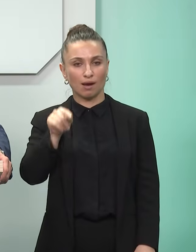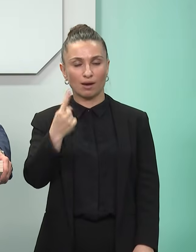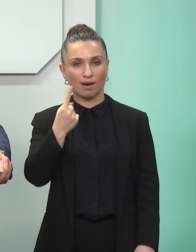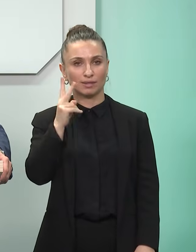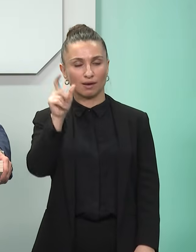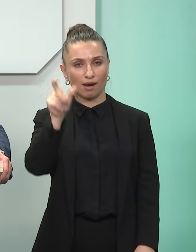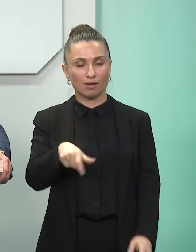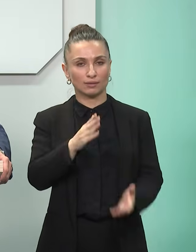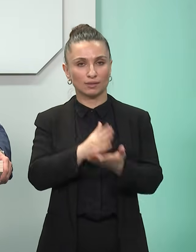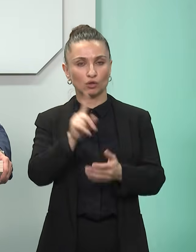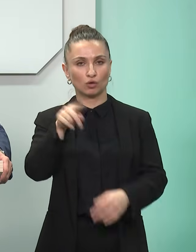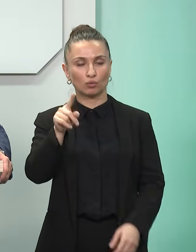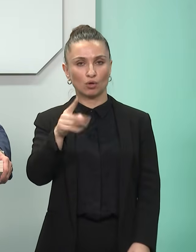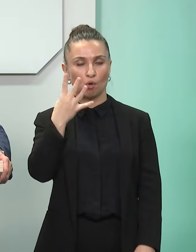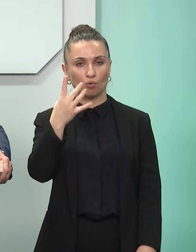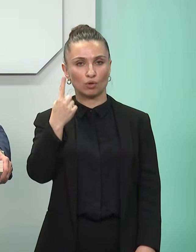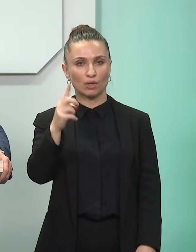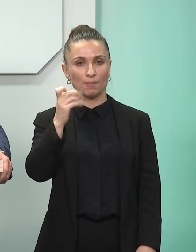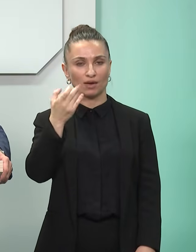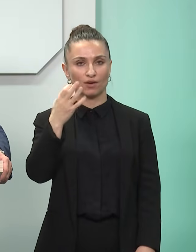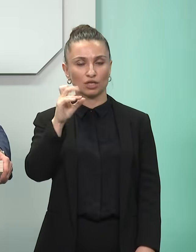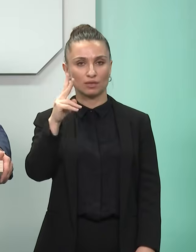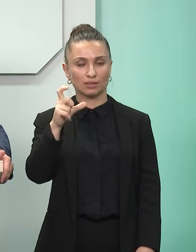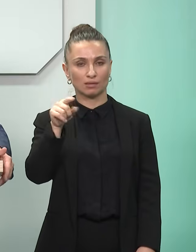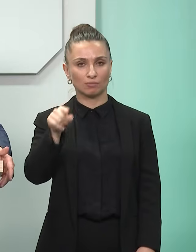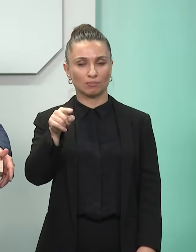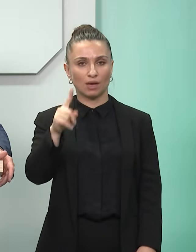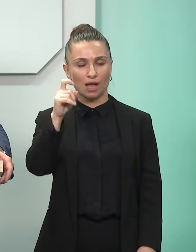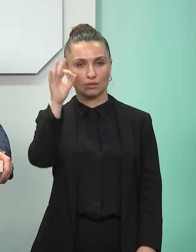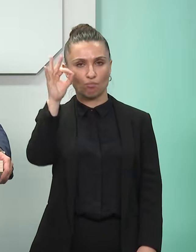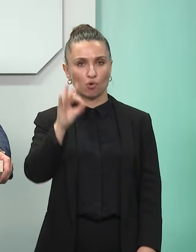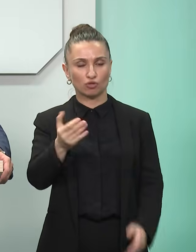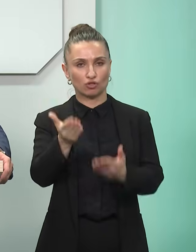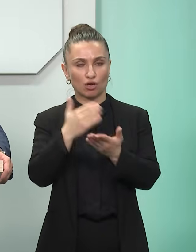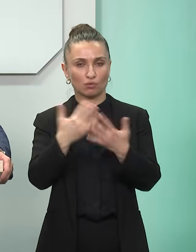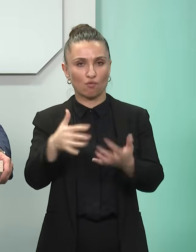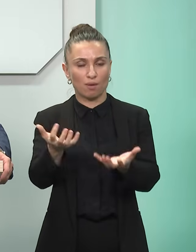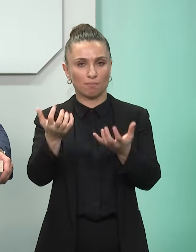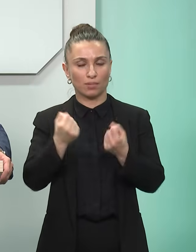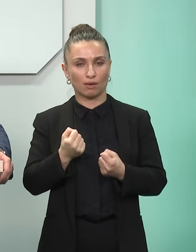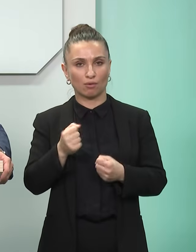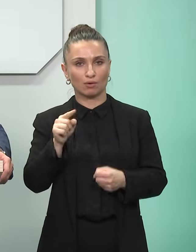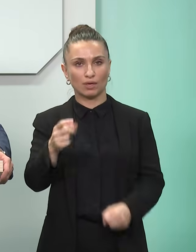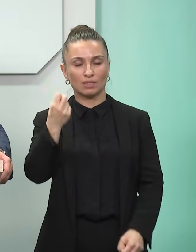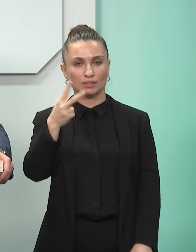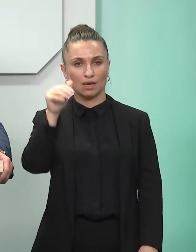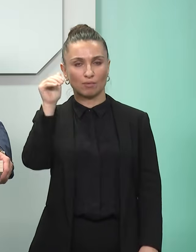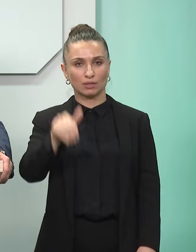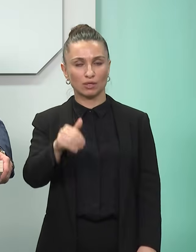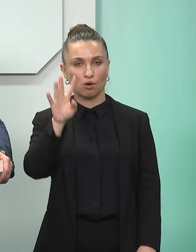ერთი კანდიდატი გახდათ ნომერი 41 ბექა ვაჭარაძე, რომელმაც 100%-იანი შედეგი მიიღო